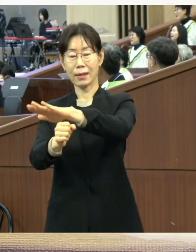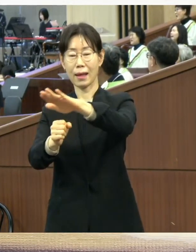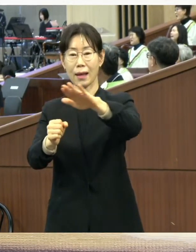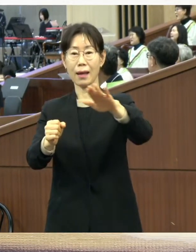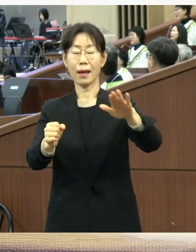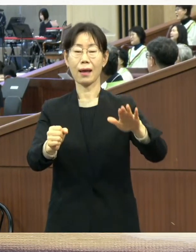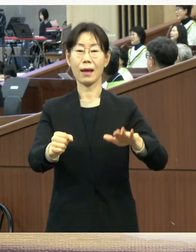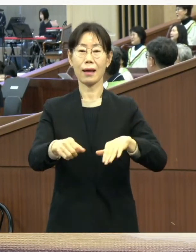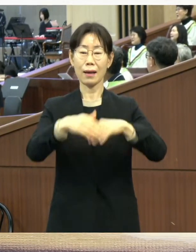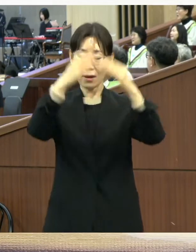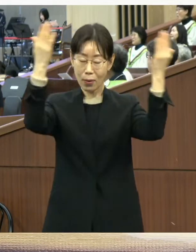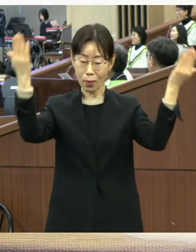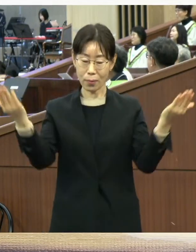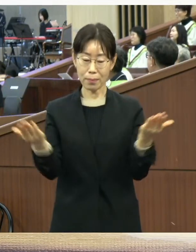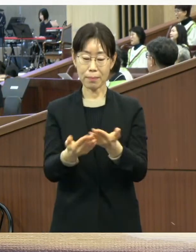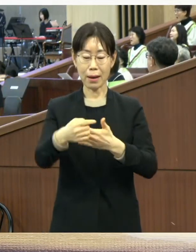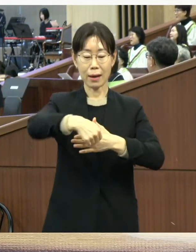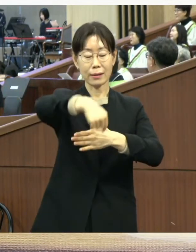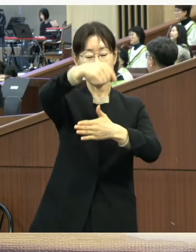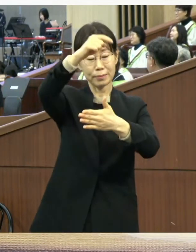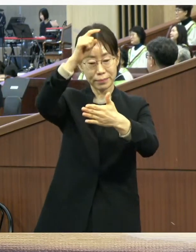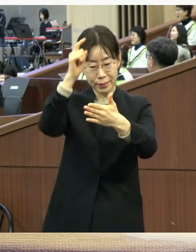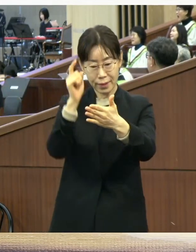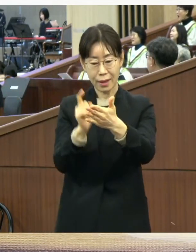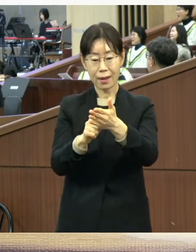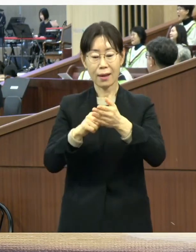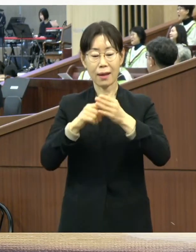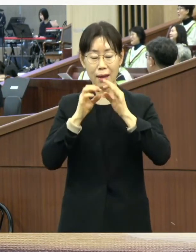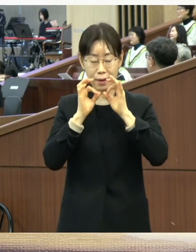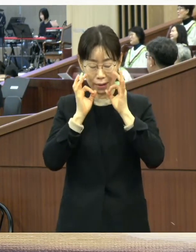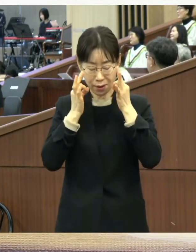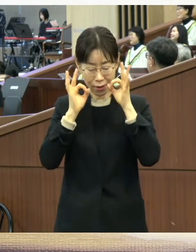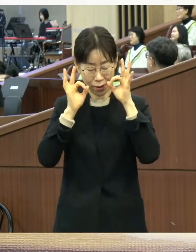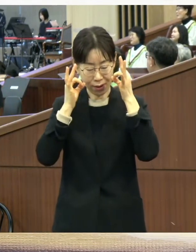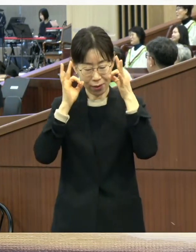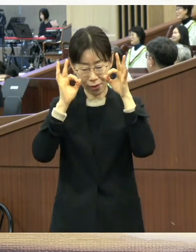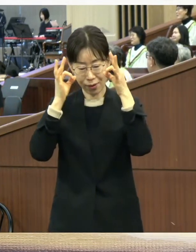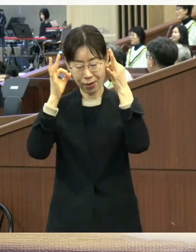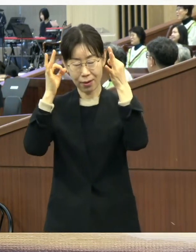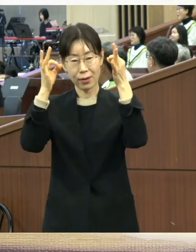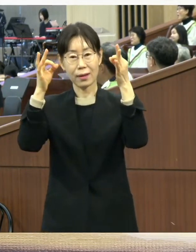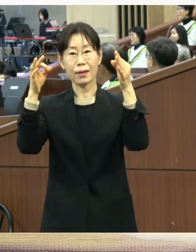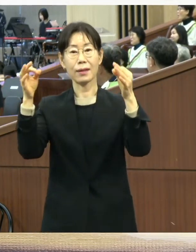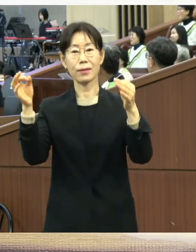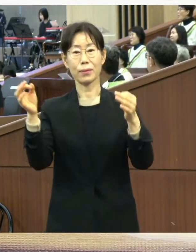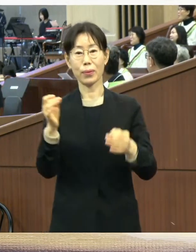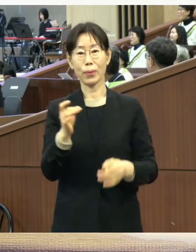사랑합니다. 온 마음 다하여